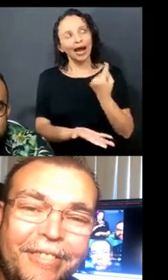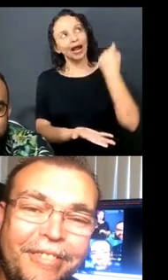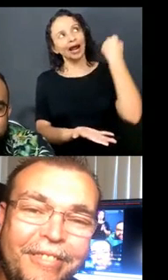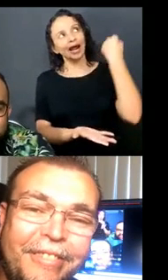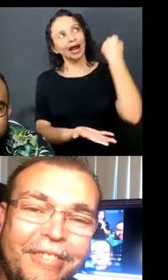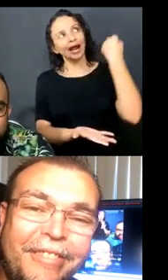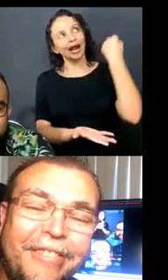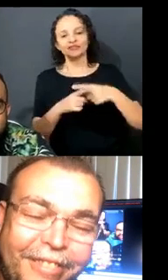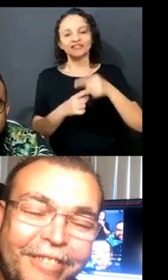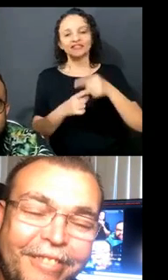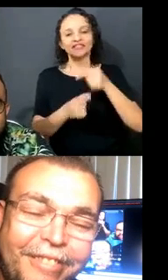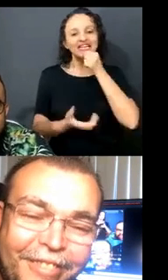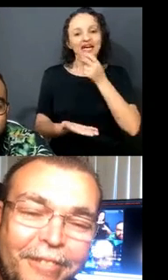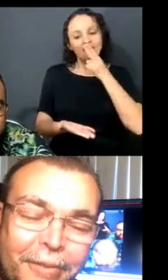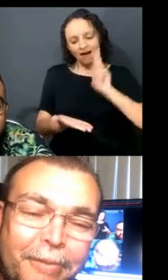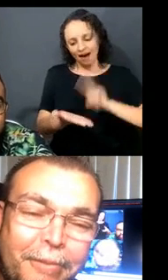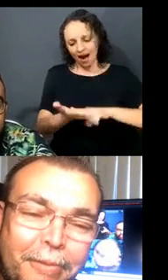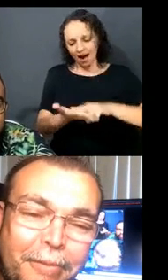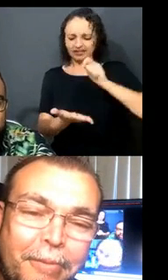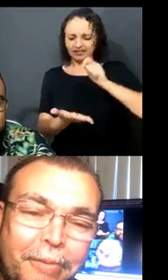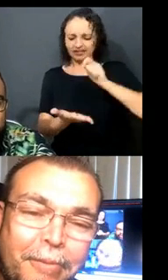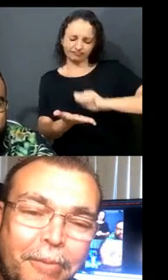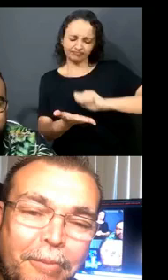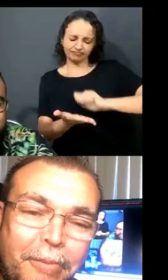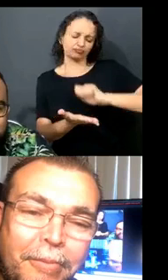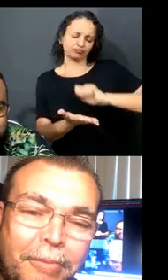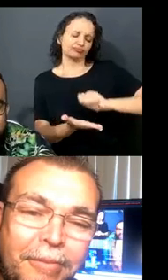até chegar na igreja, né?